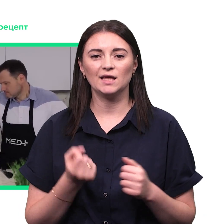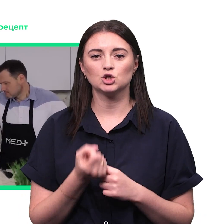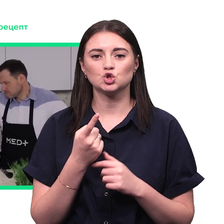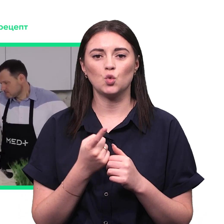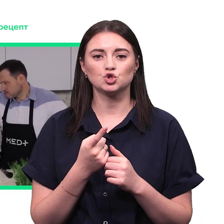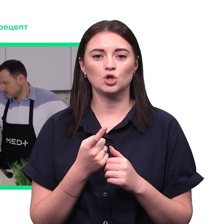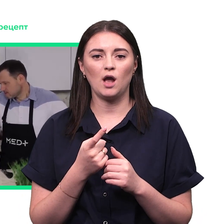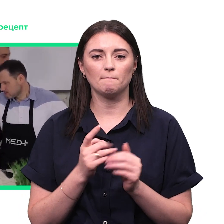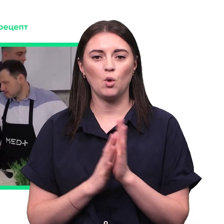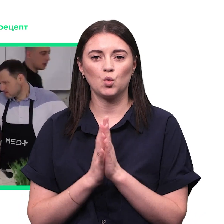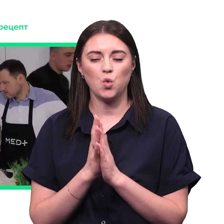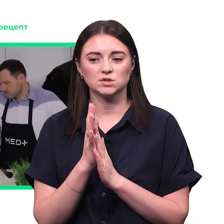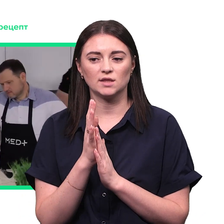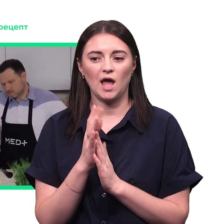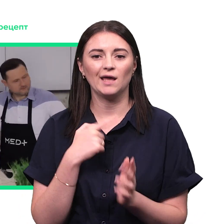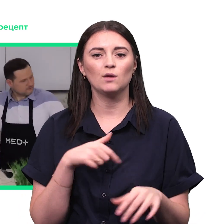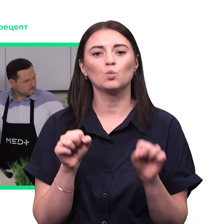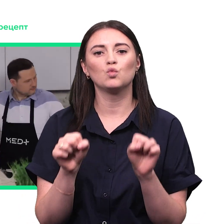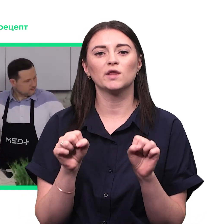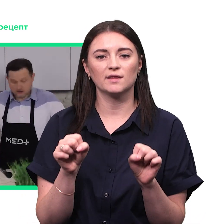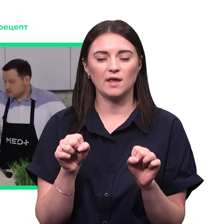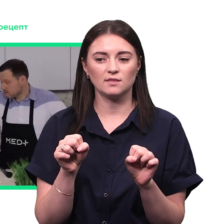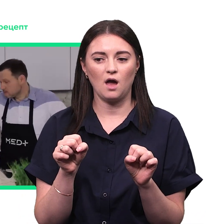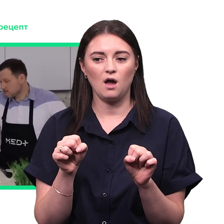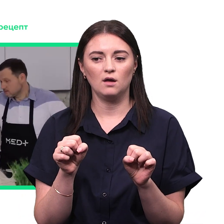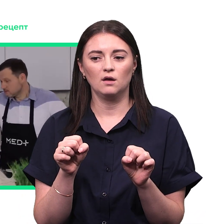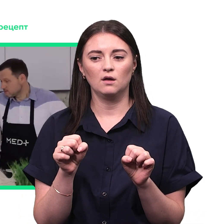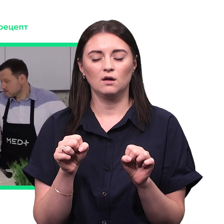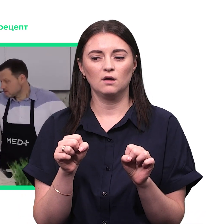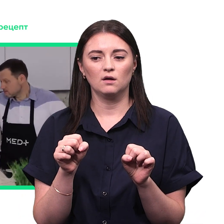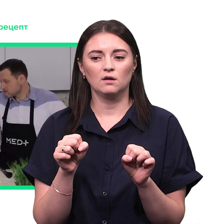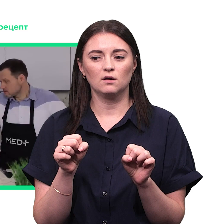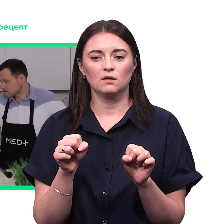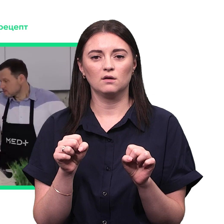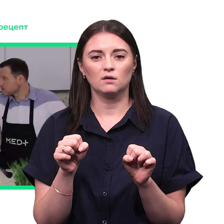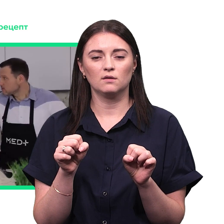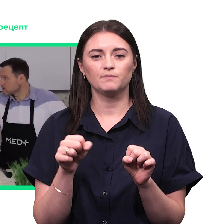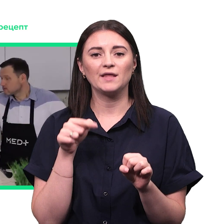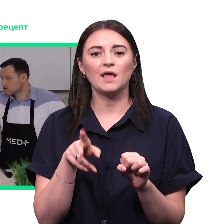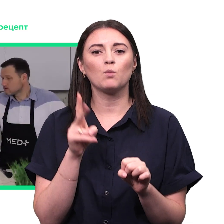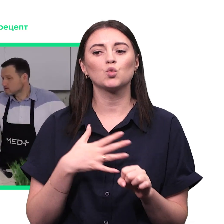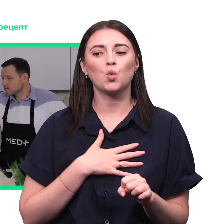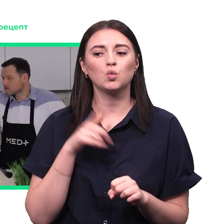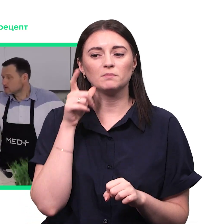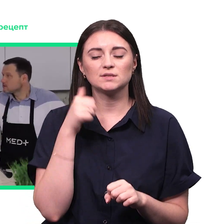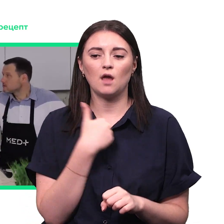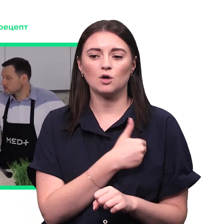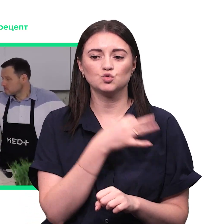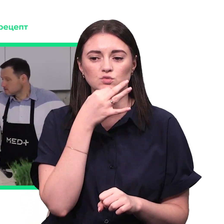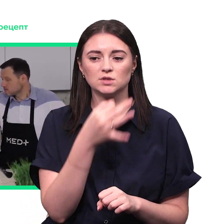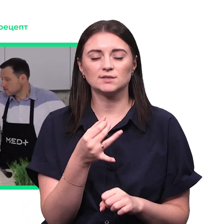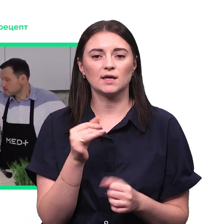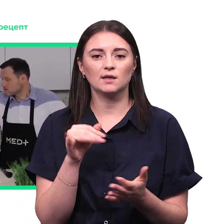роста и иммунитета. И... Между прочим, тем, кто любит сахар, я хочу сказать, и